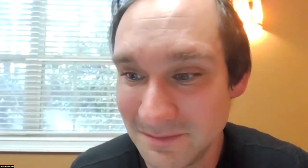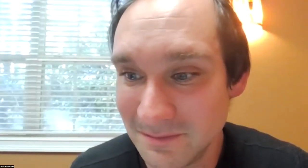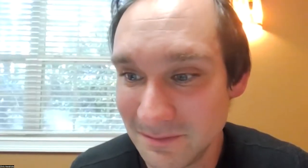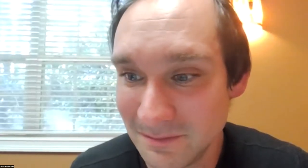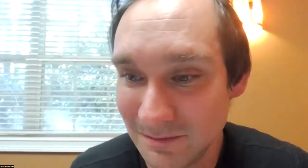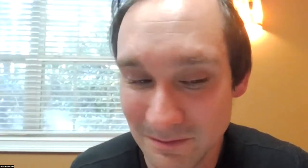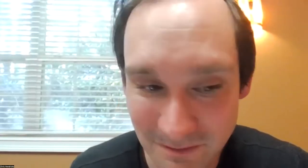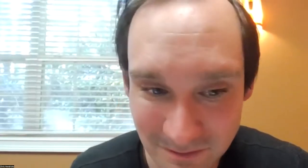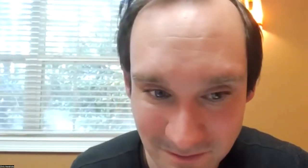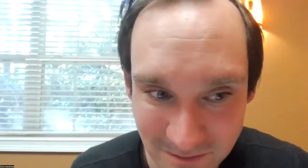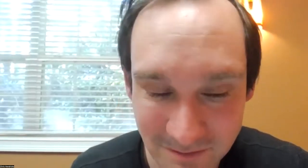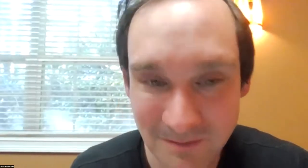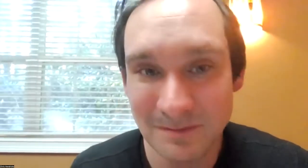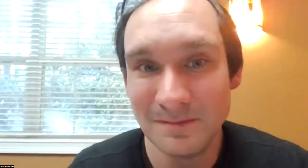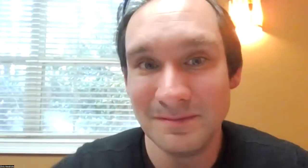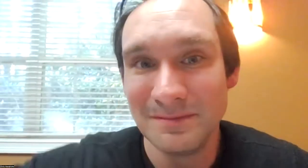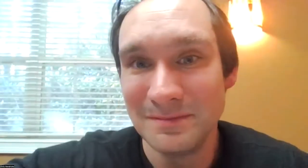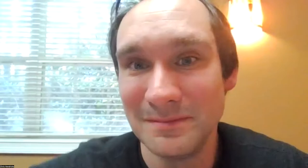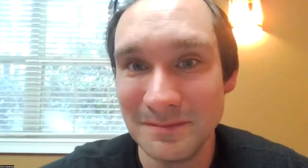Gracias Cris